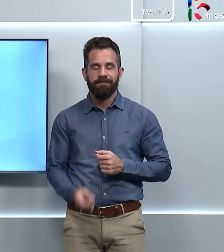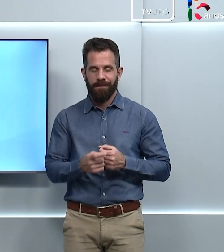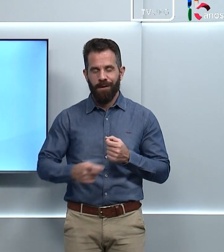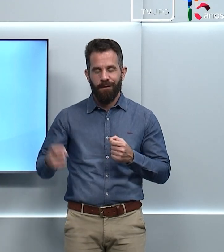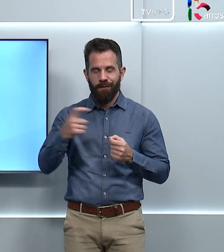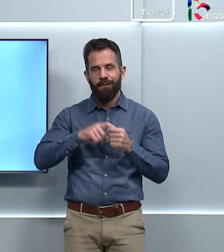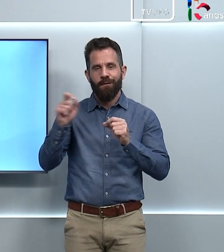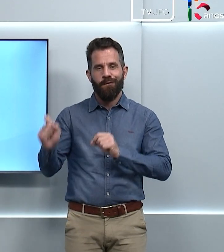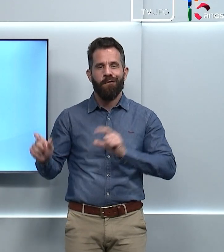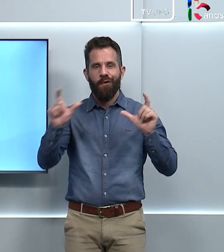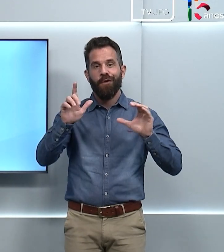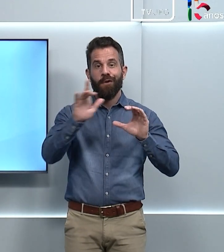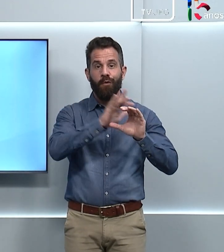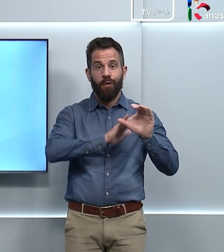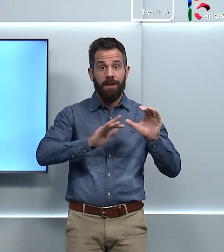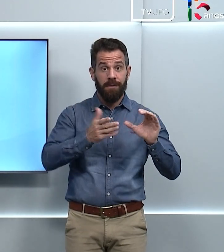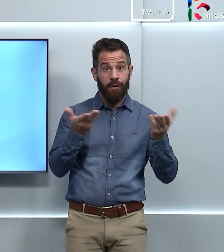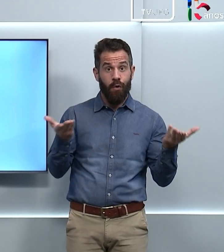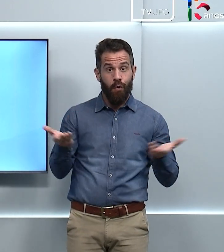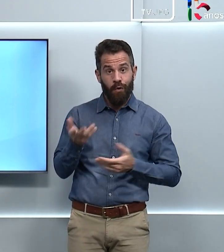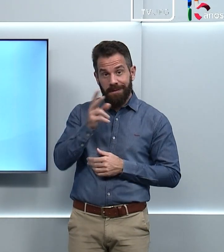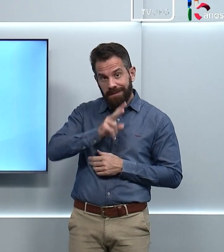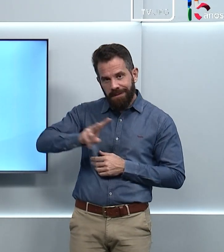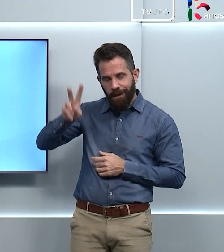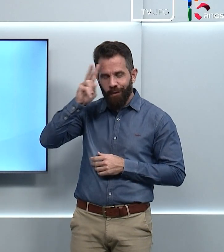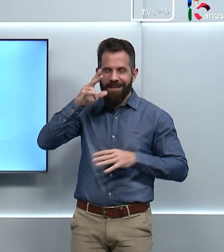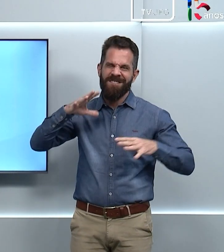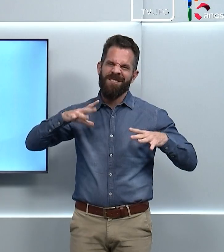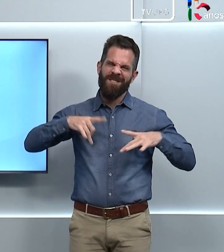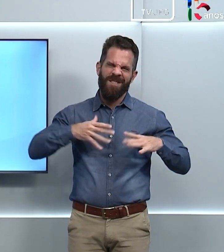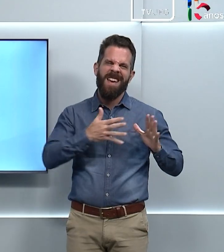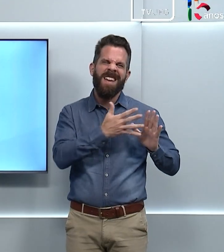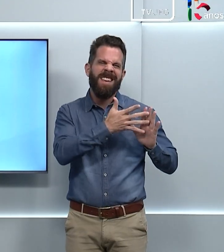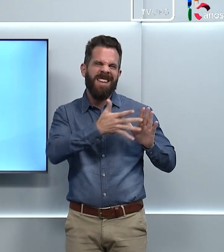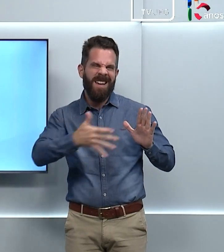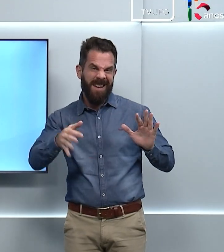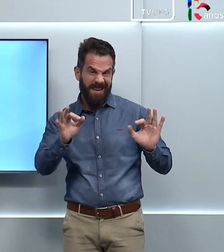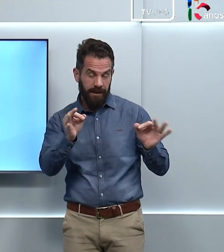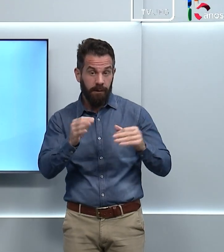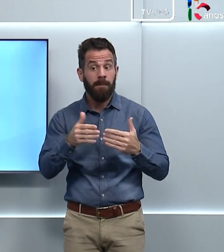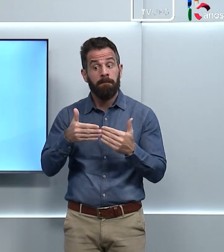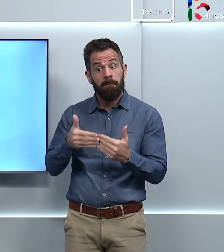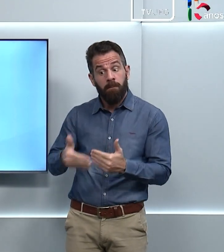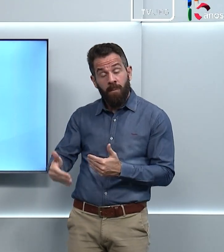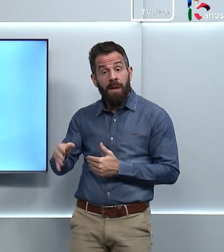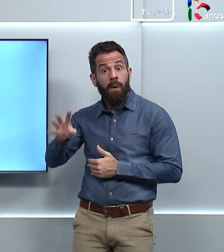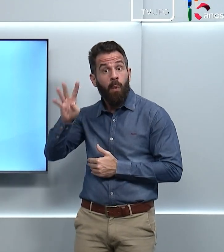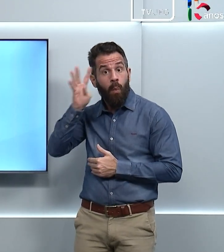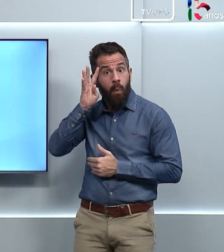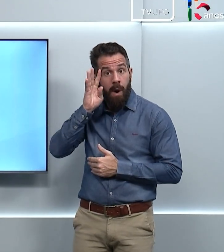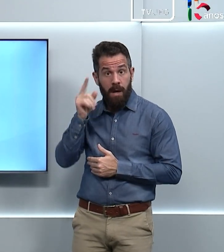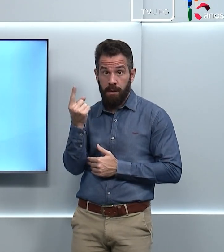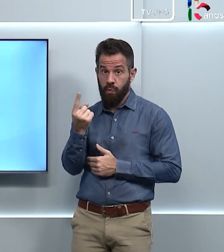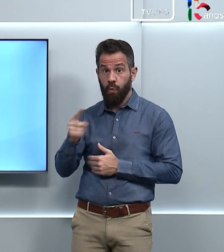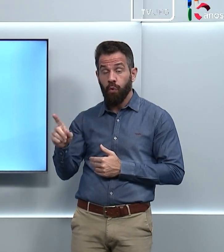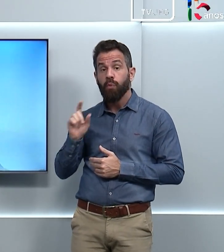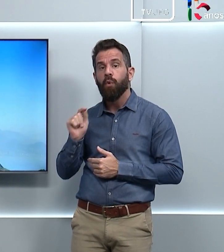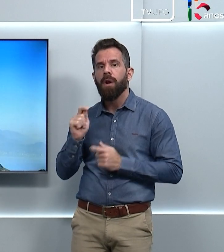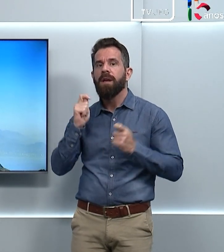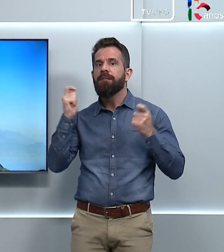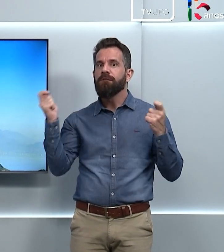Estamos de volta com conexões dessa segunda, né, feriadão. Até essa quarta-feira, Goiânia será palco do maior